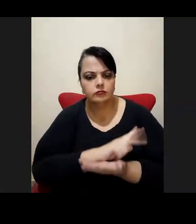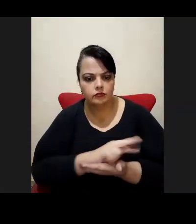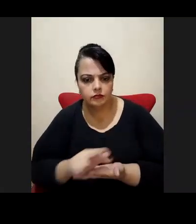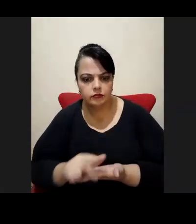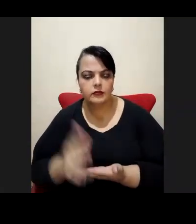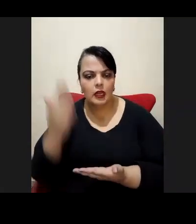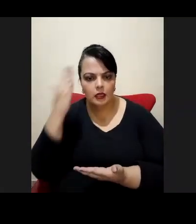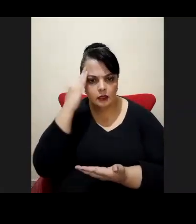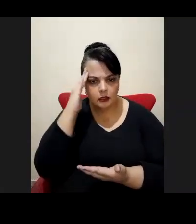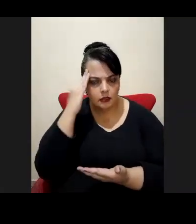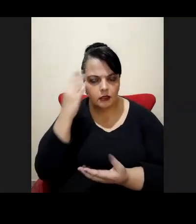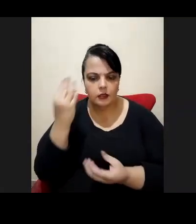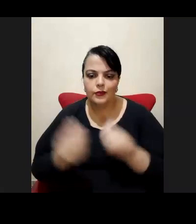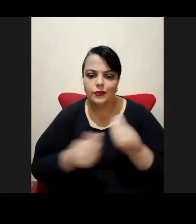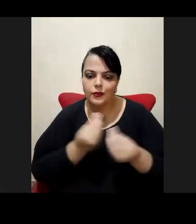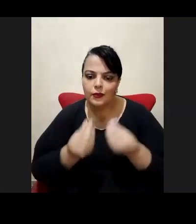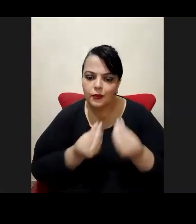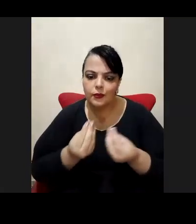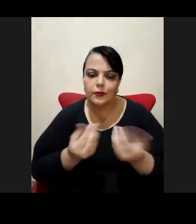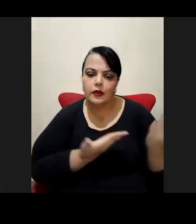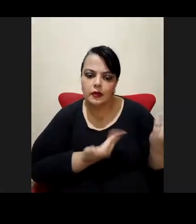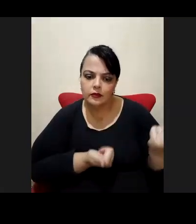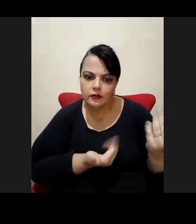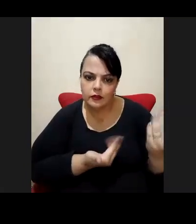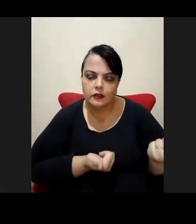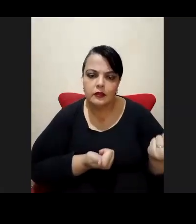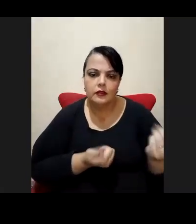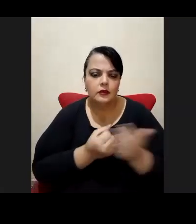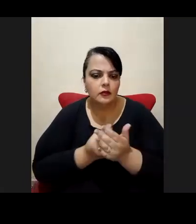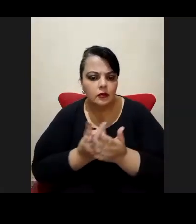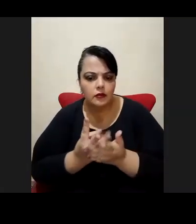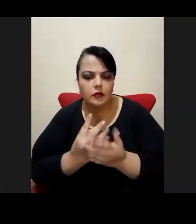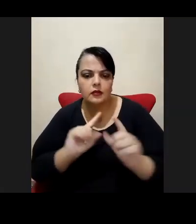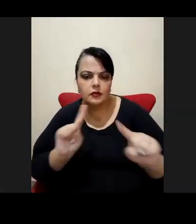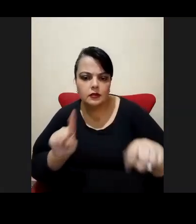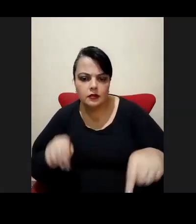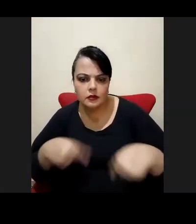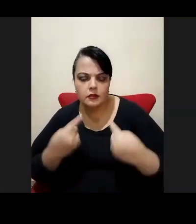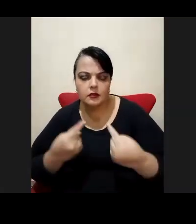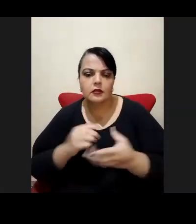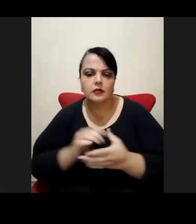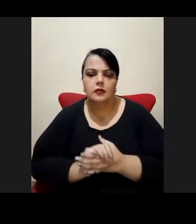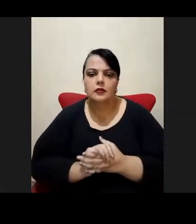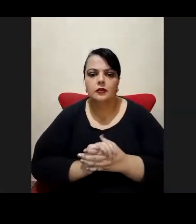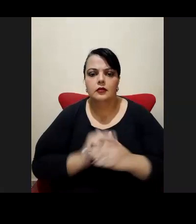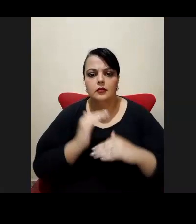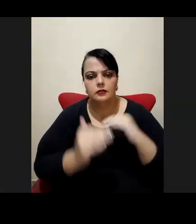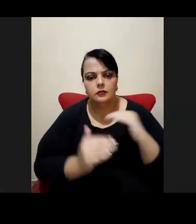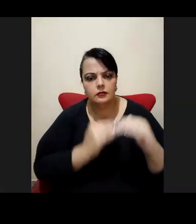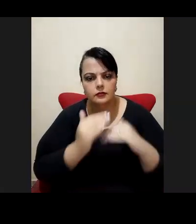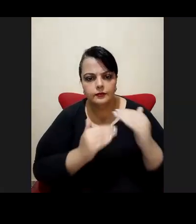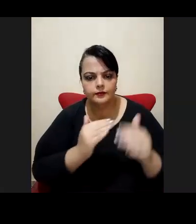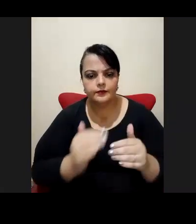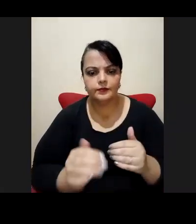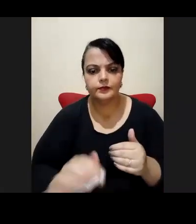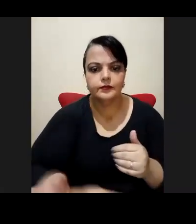né, até aqui, né, o que é a adolescência e quais são os desafios de fato da adolescência e qual é essa trajetória desde a infância,